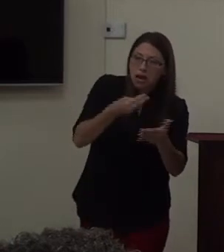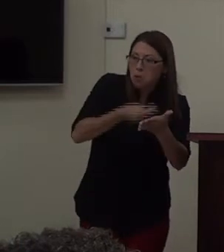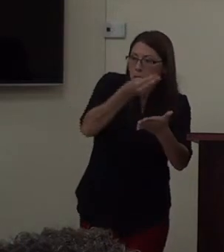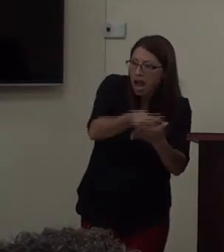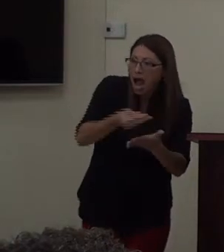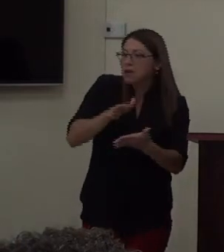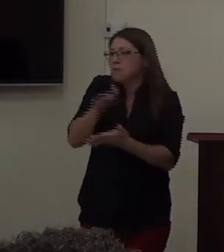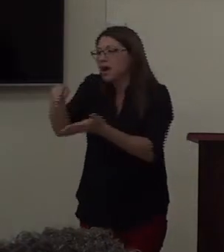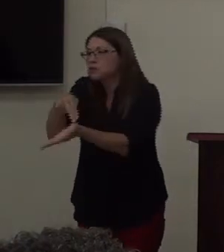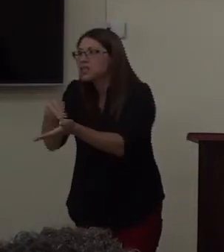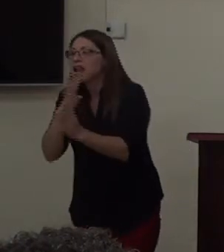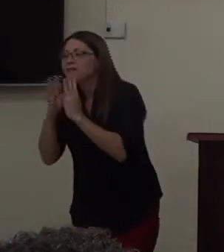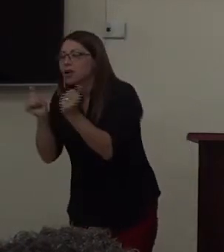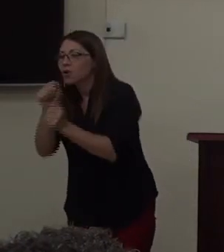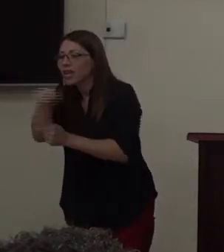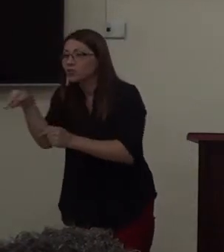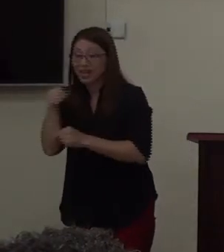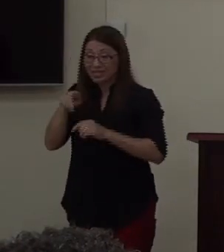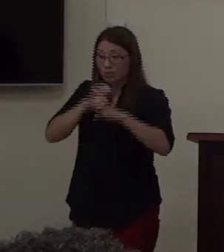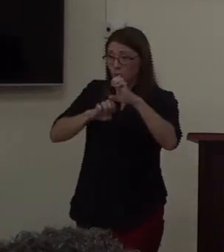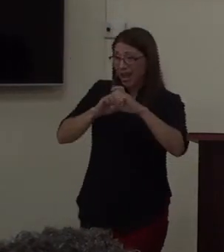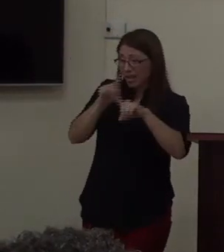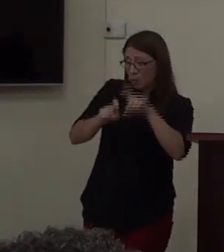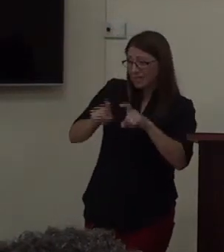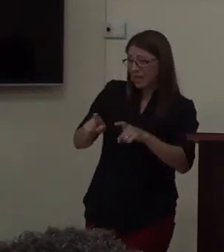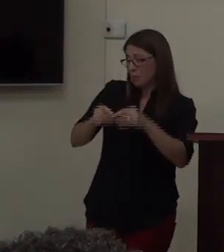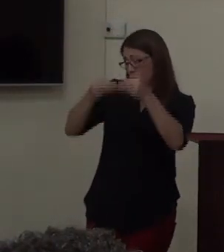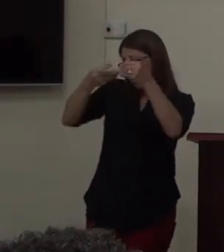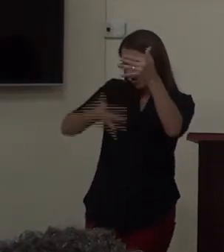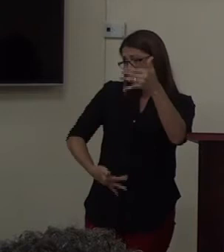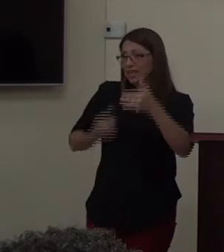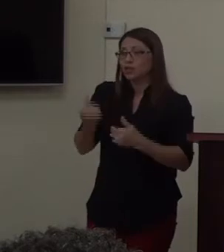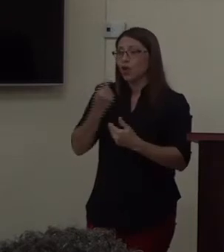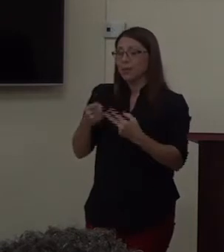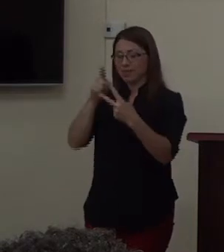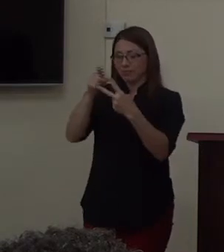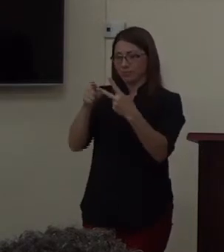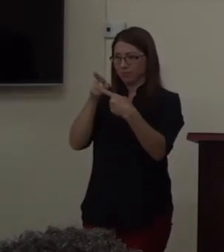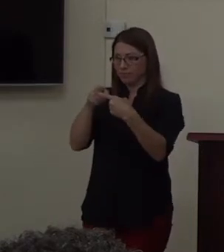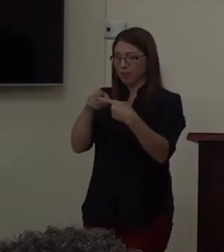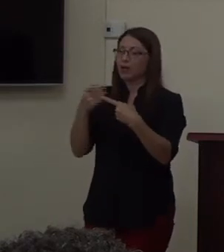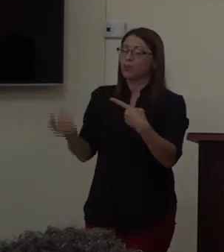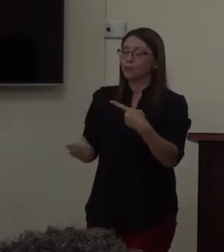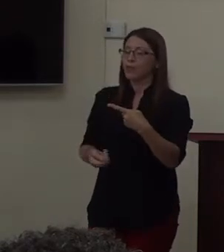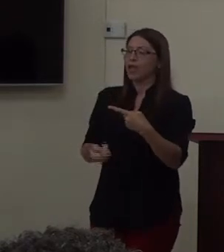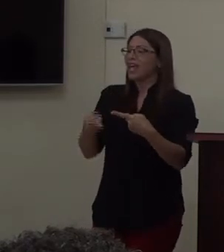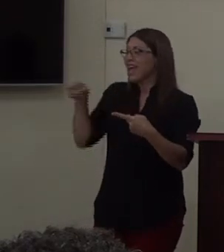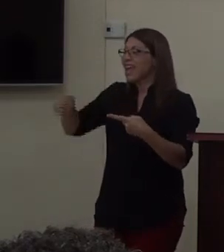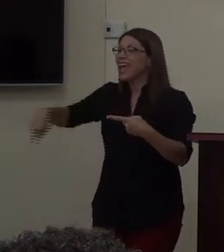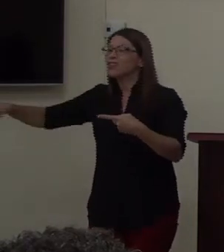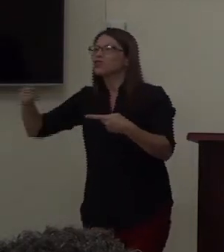en el hospital, etc. Es una encuesta muy, muy grande, solamente traigo dos aspectos. Primero, ¿cuál es la valoración que tienen del